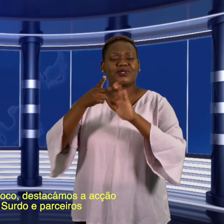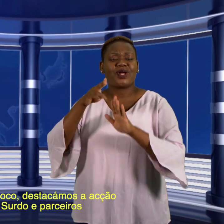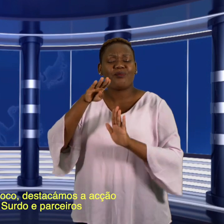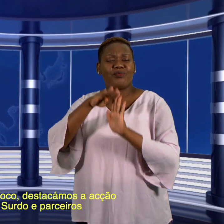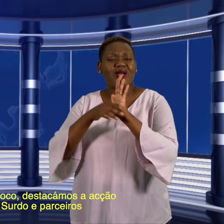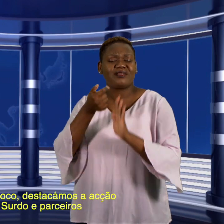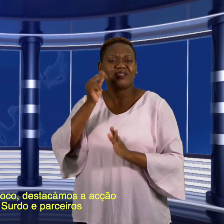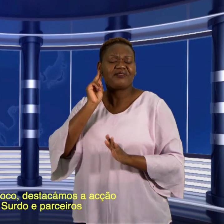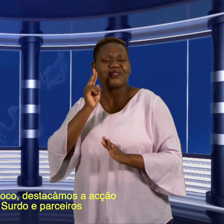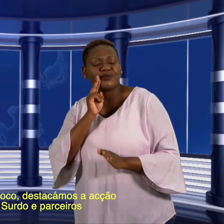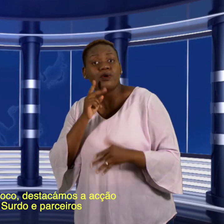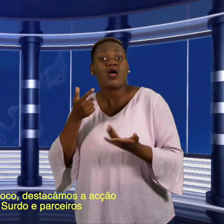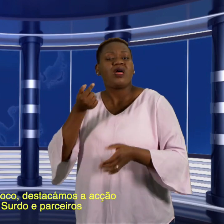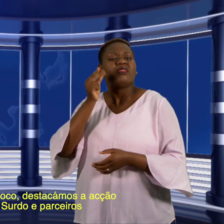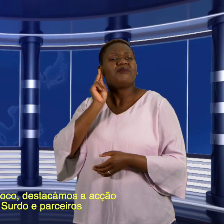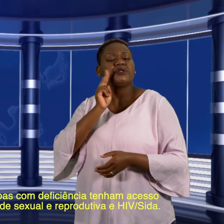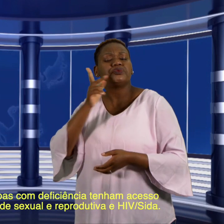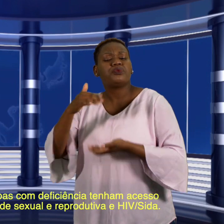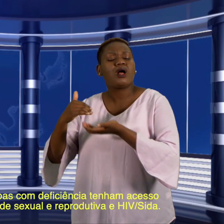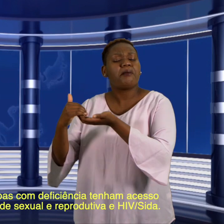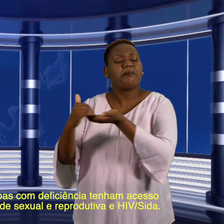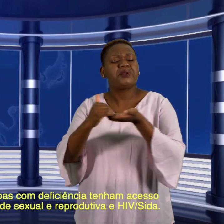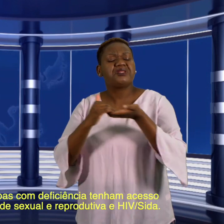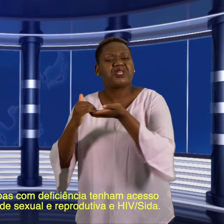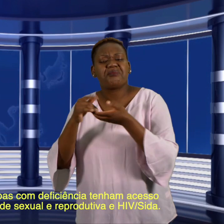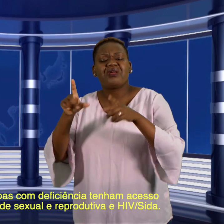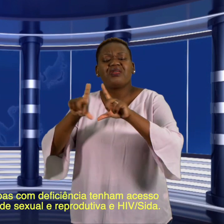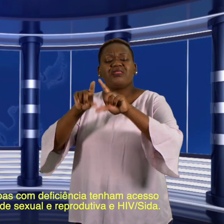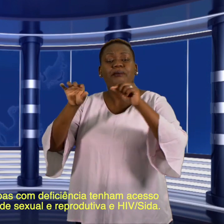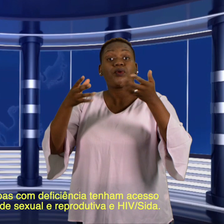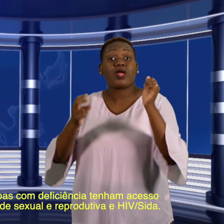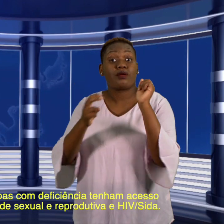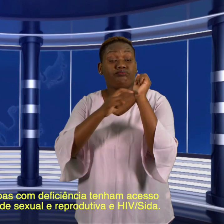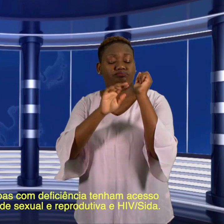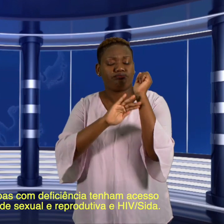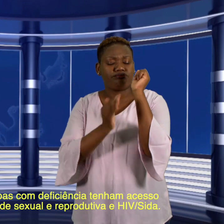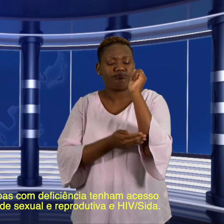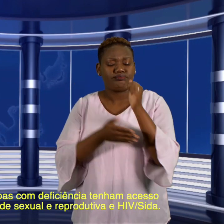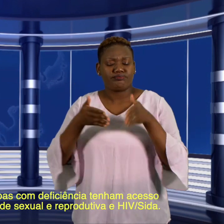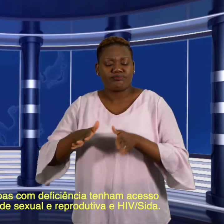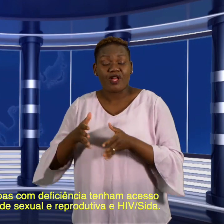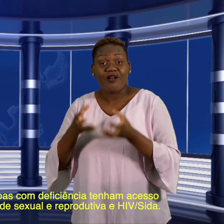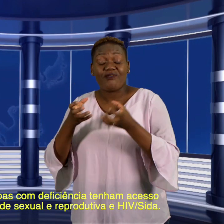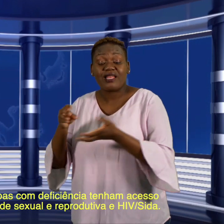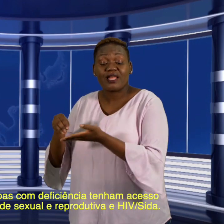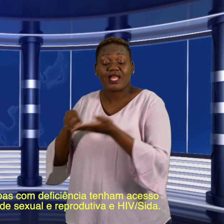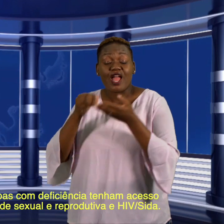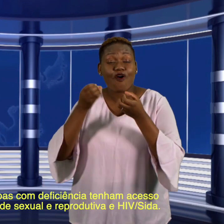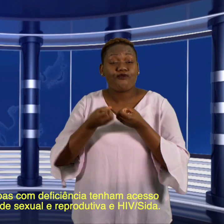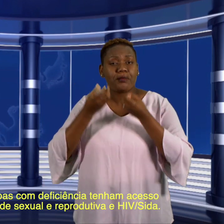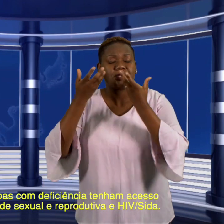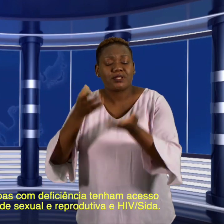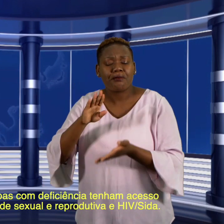destacamos a ação da TV Surdo e parceiros para garantir que pessoas com deficiência tenham acesso a informação